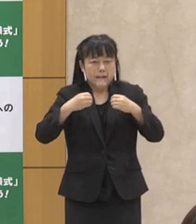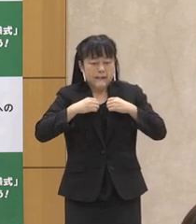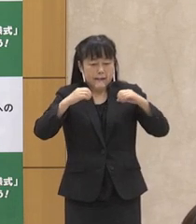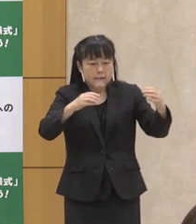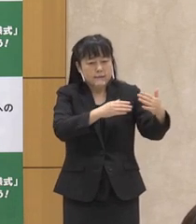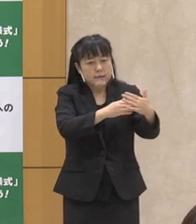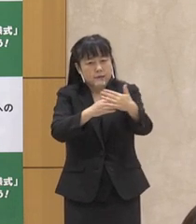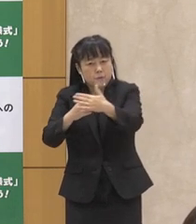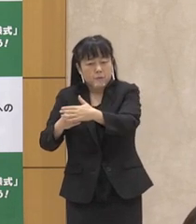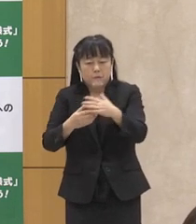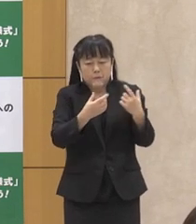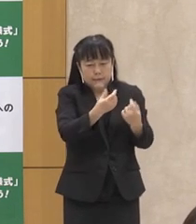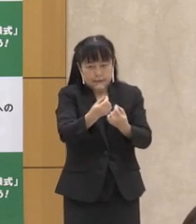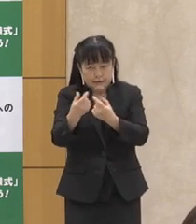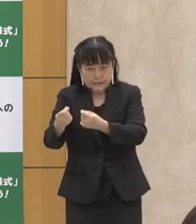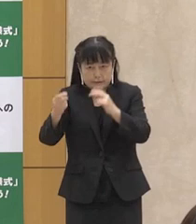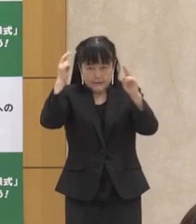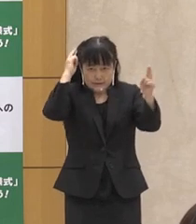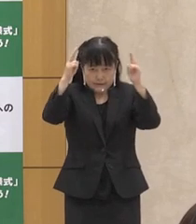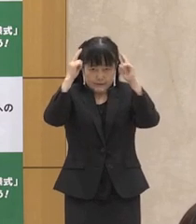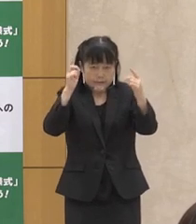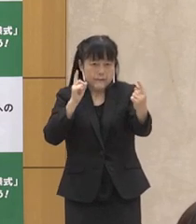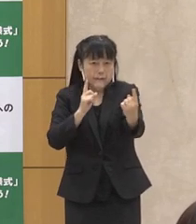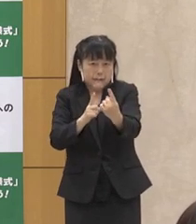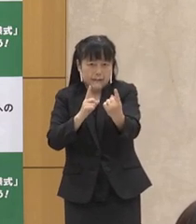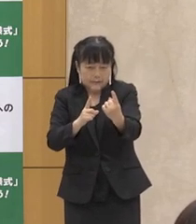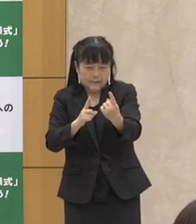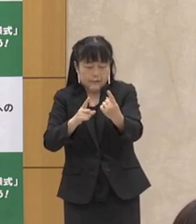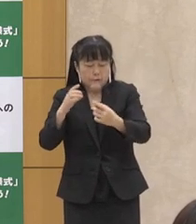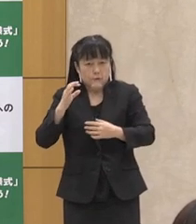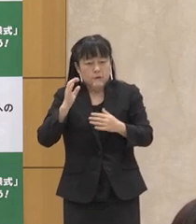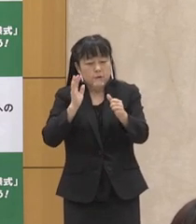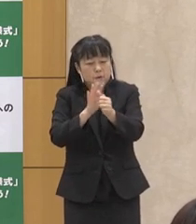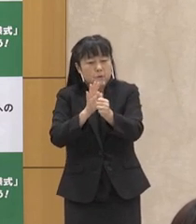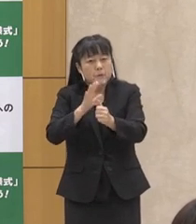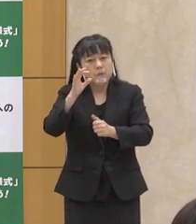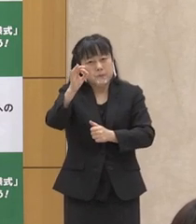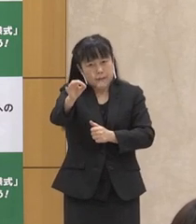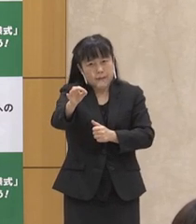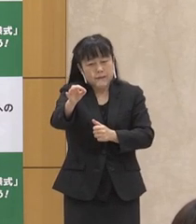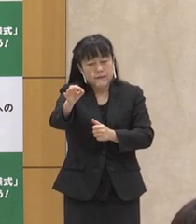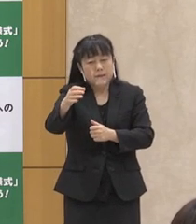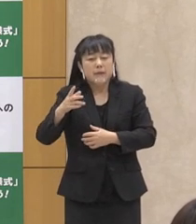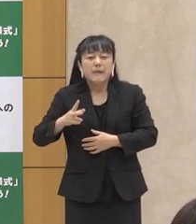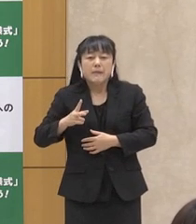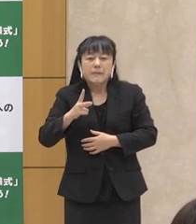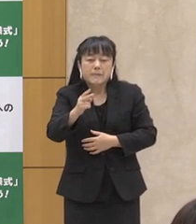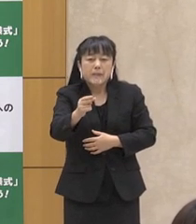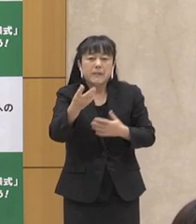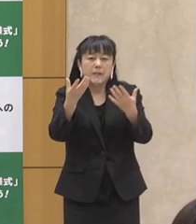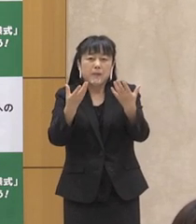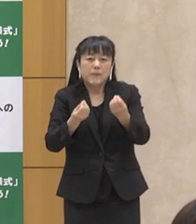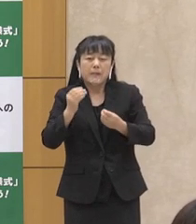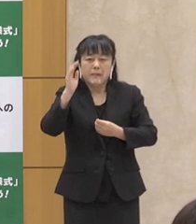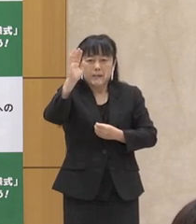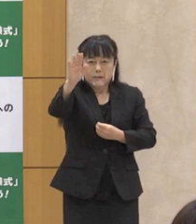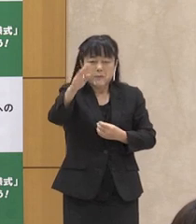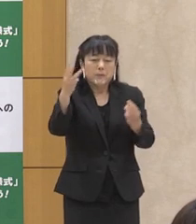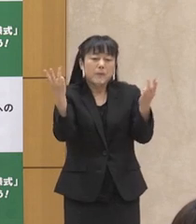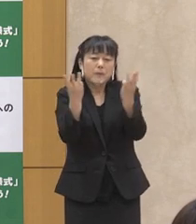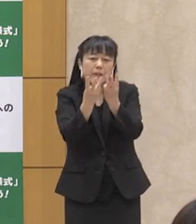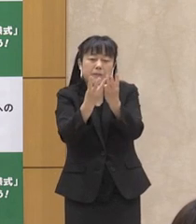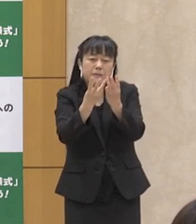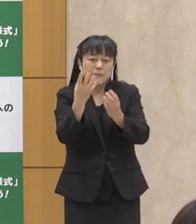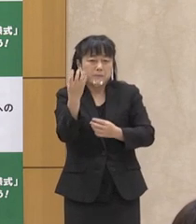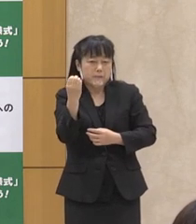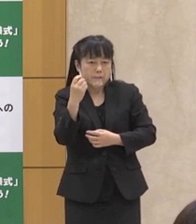が締め切られたかと思うんですけれども、その申請状況などありましたら件数などを伺えたらというのと、